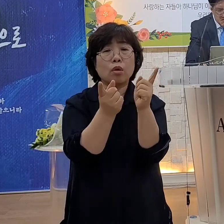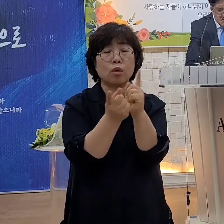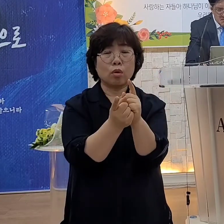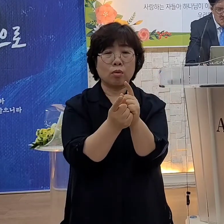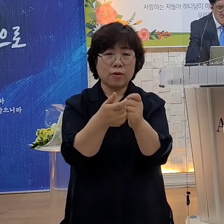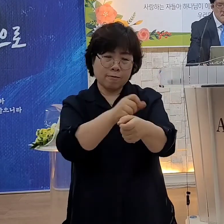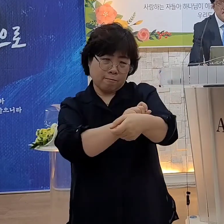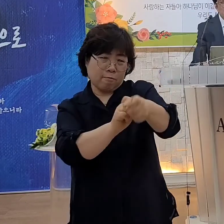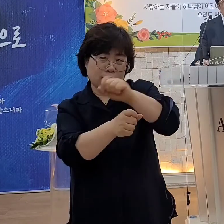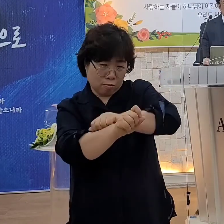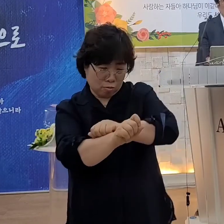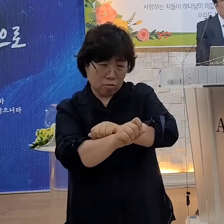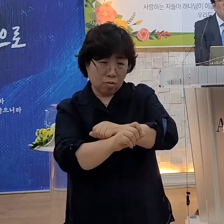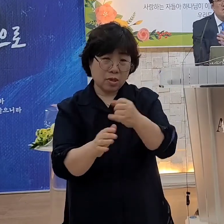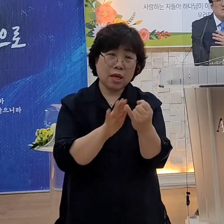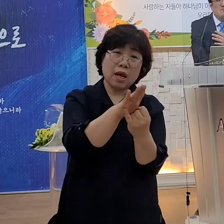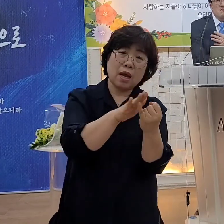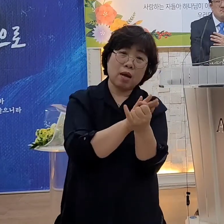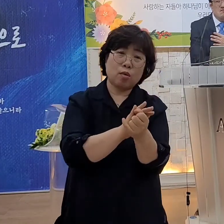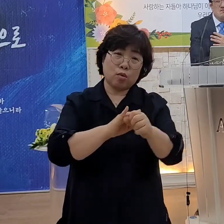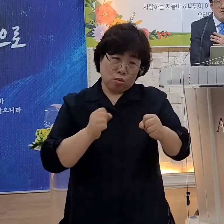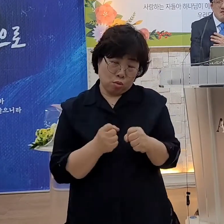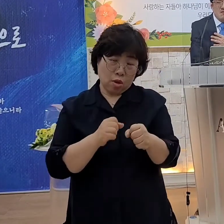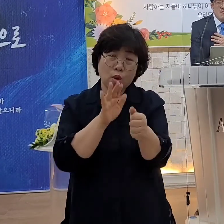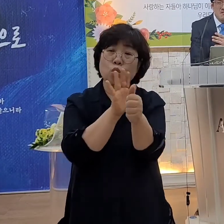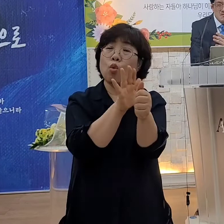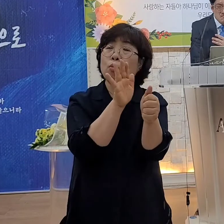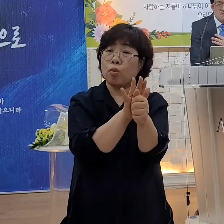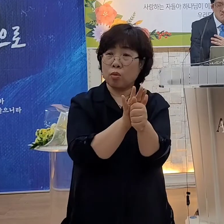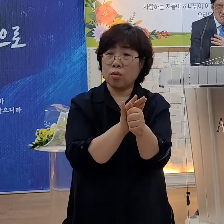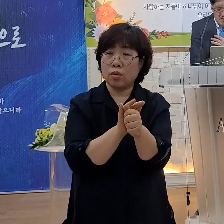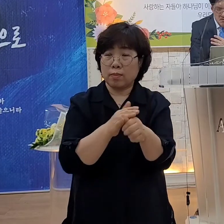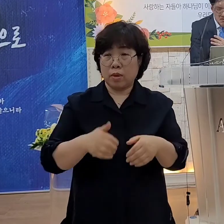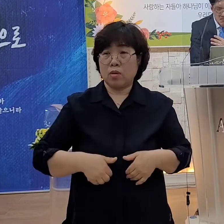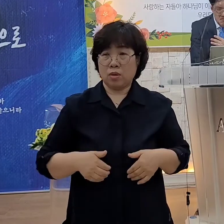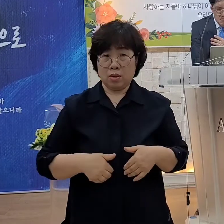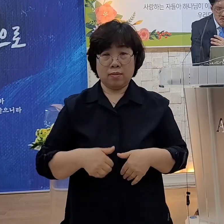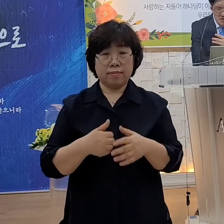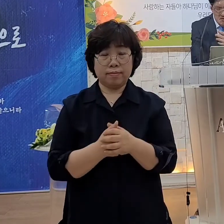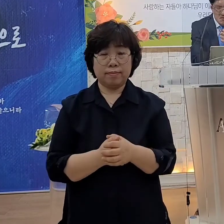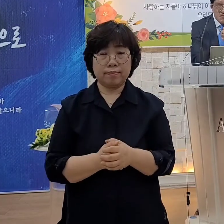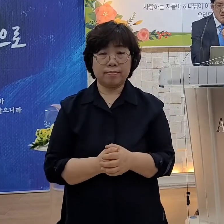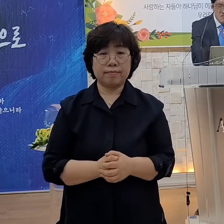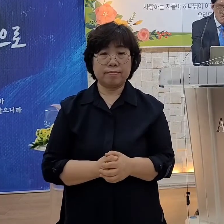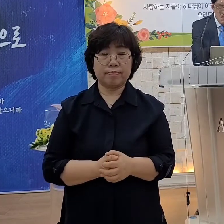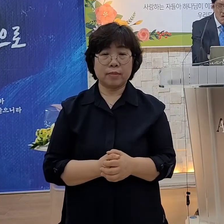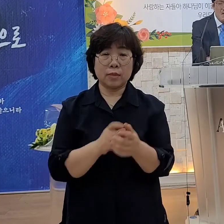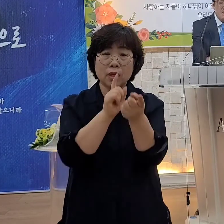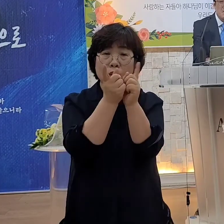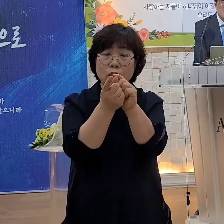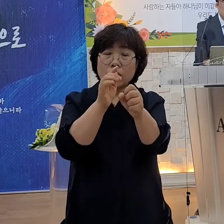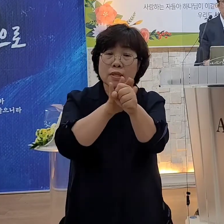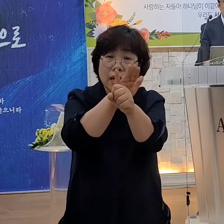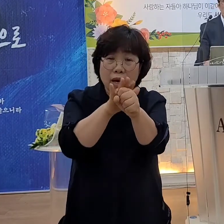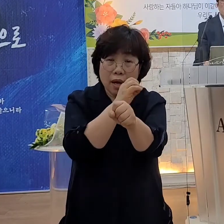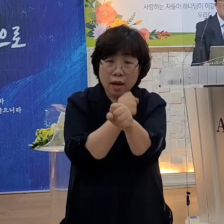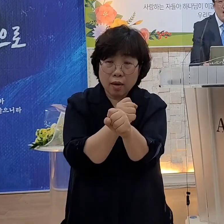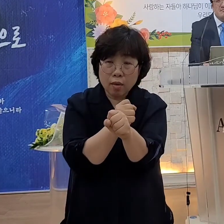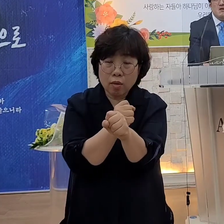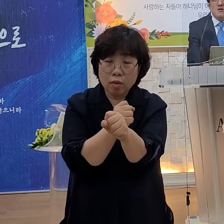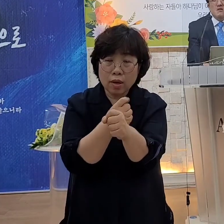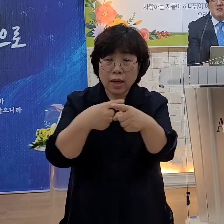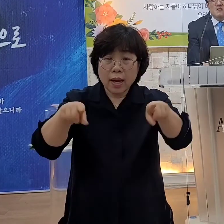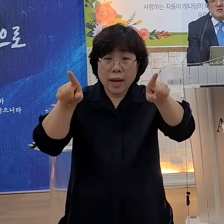보다 적극적이고 또 이 모든 어려움의 환경을 능동적으로 받아들이고 그래서 서로 사랑하면서